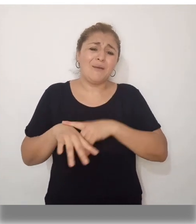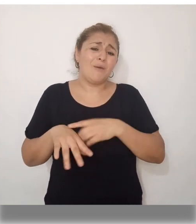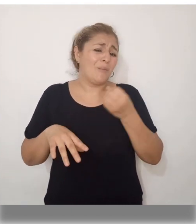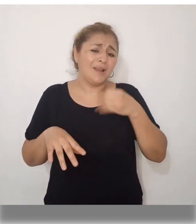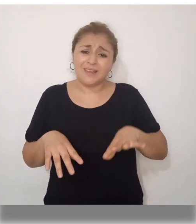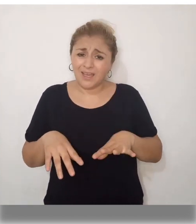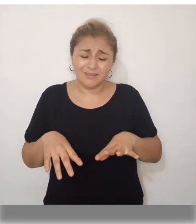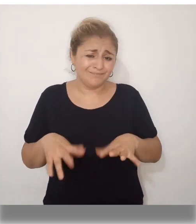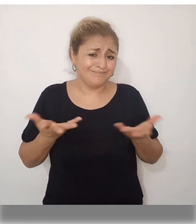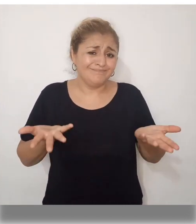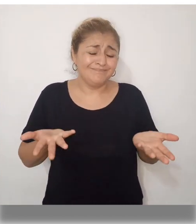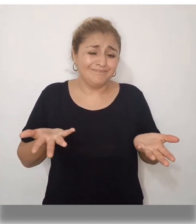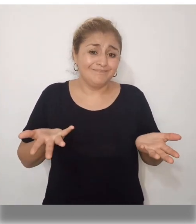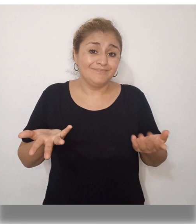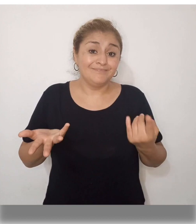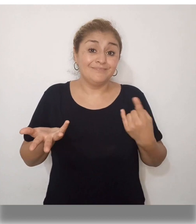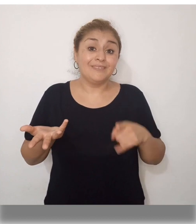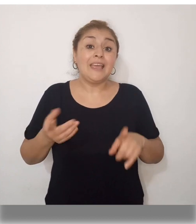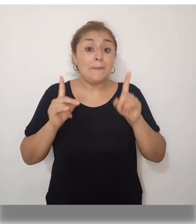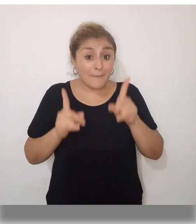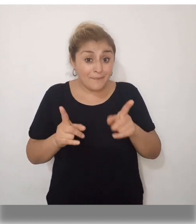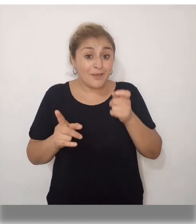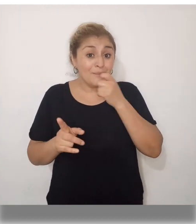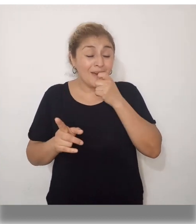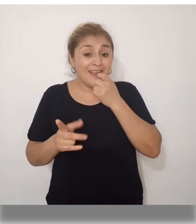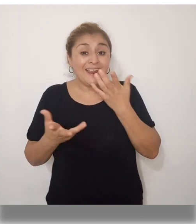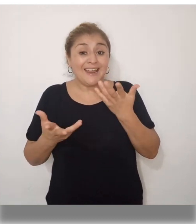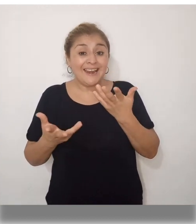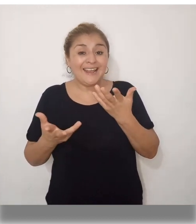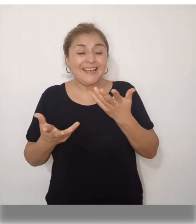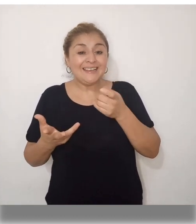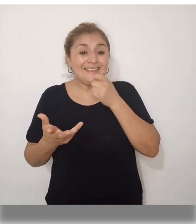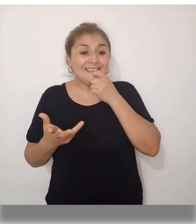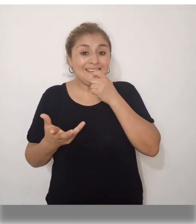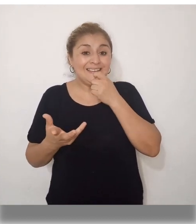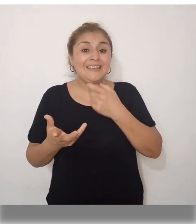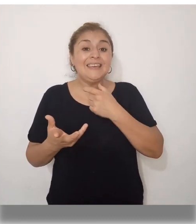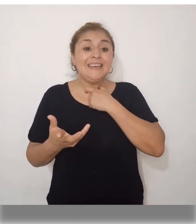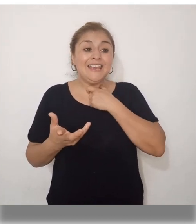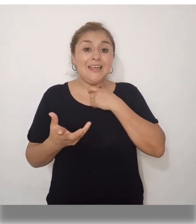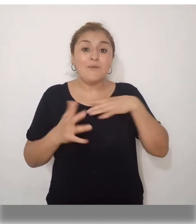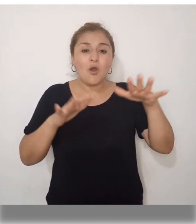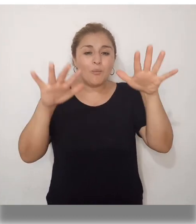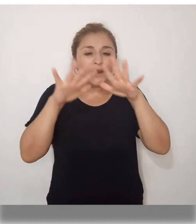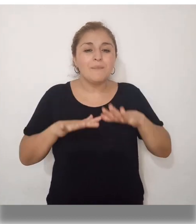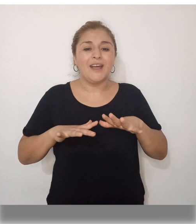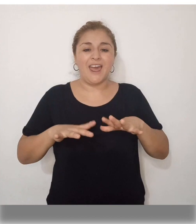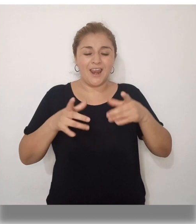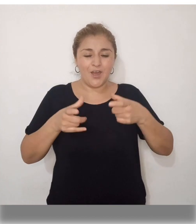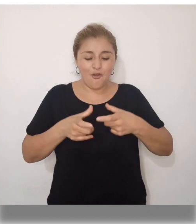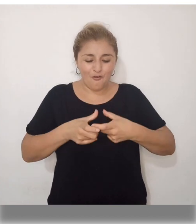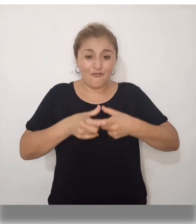es tan pequeño que habría que conseguir una gran cantidad de este fruto del graus para